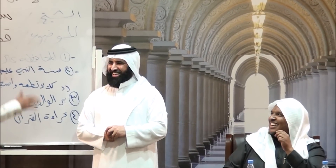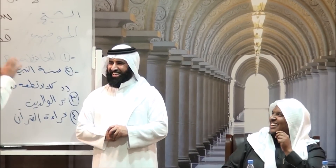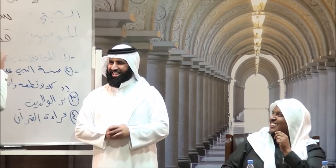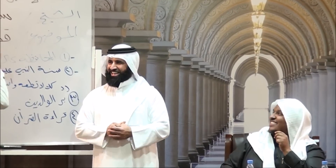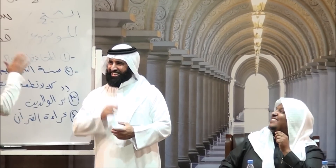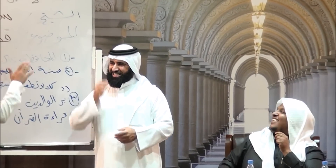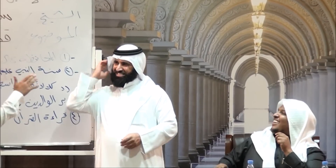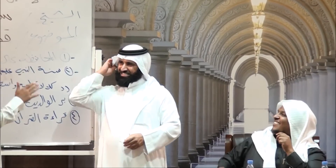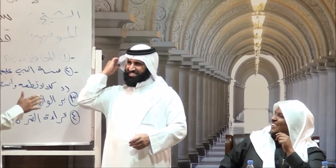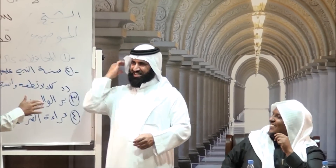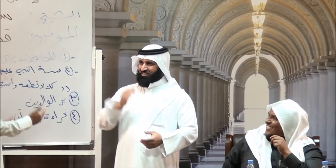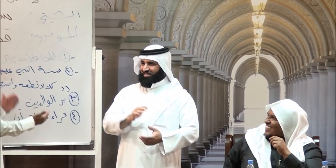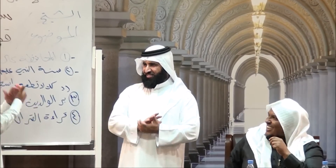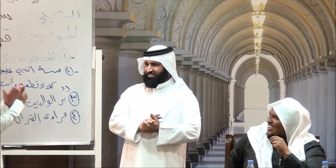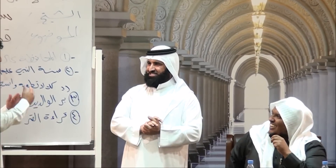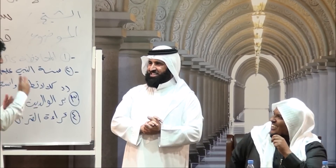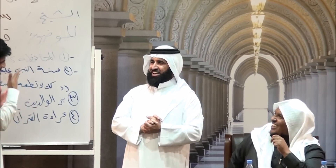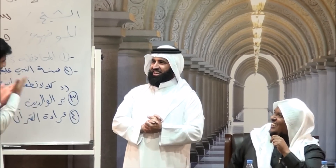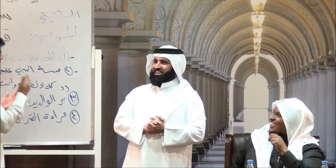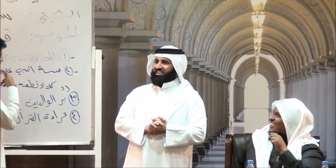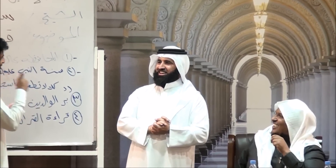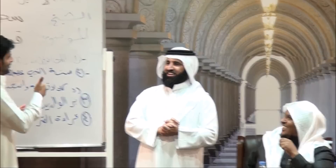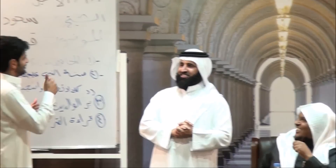جزاك الله خير. السلام ورحمه الله.